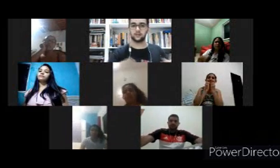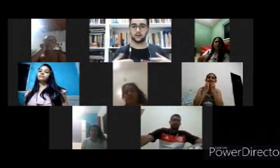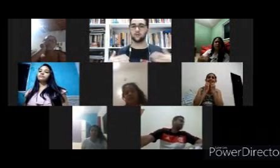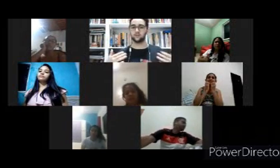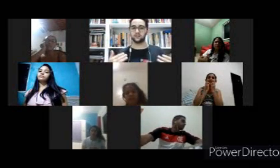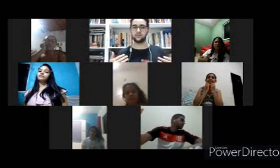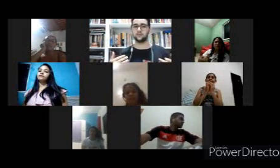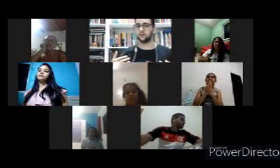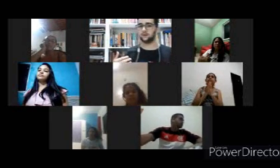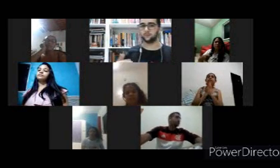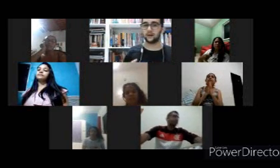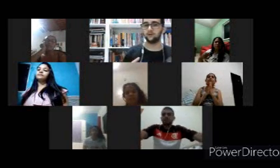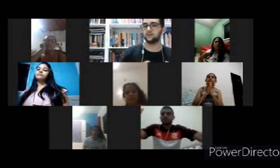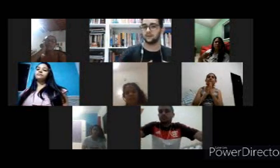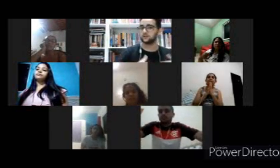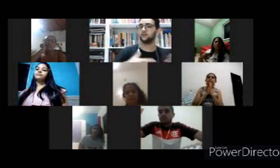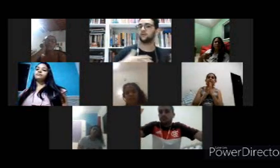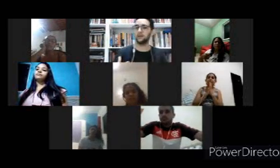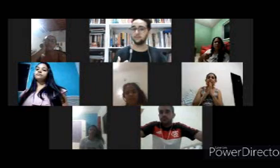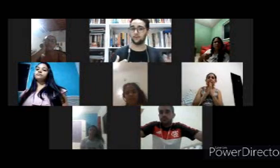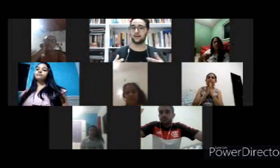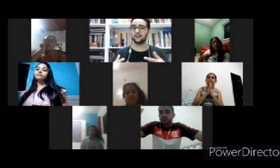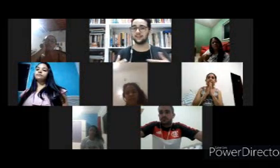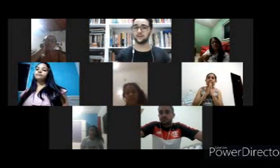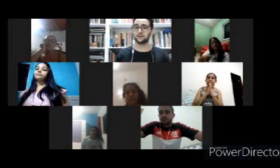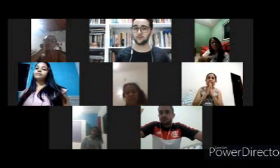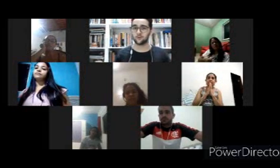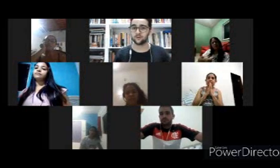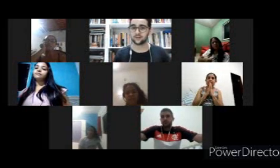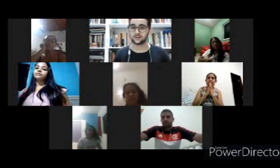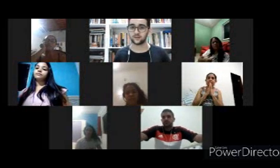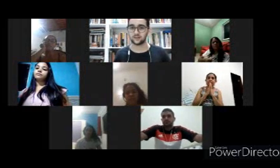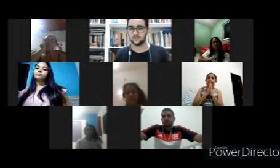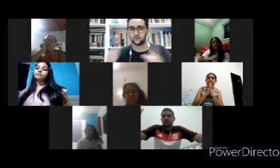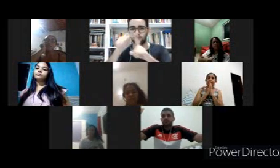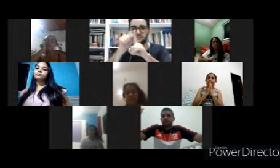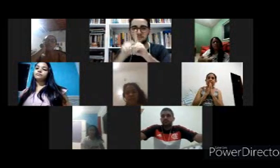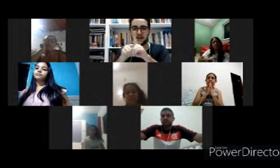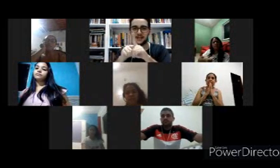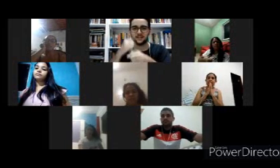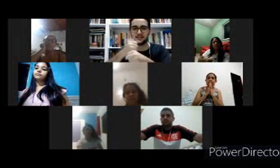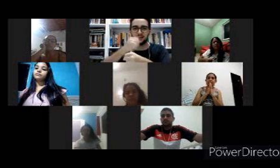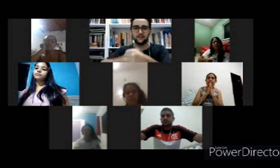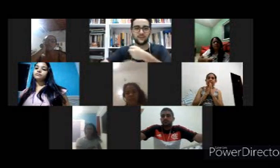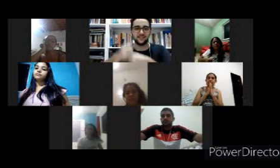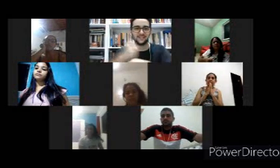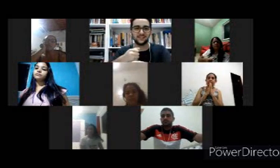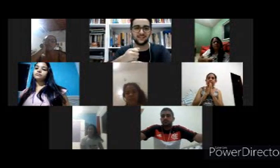é que, como vocês perceberam, a Lucimar foi bem empolgada e até adiantou coisa que a gente ainda nem viu, fez mês, fez